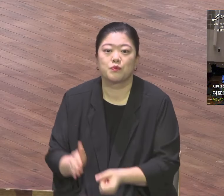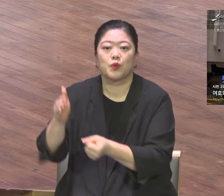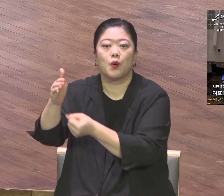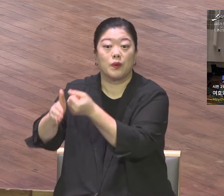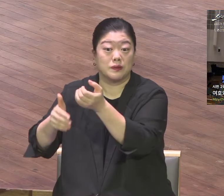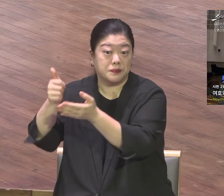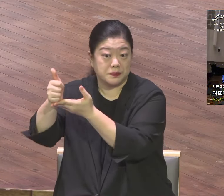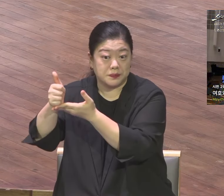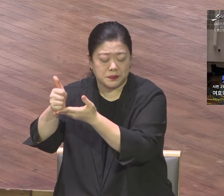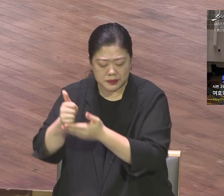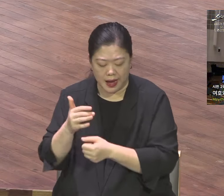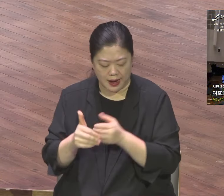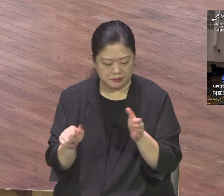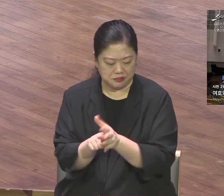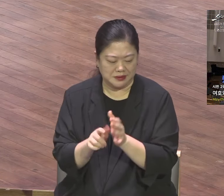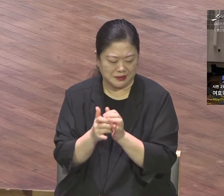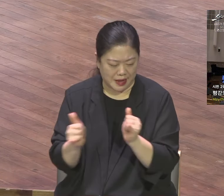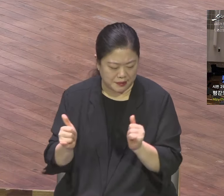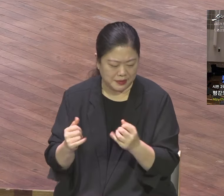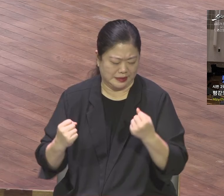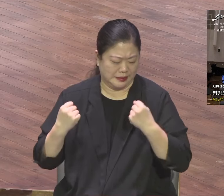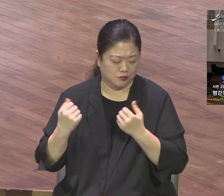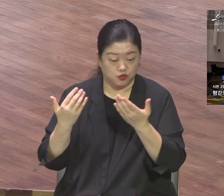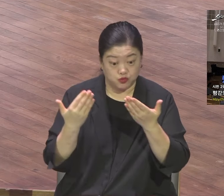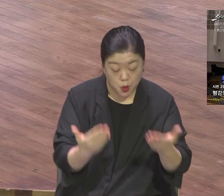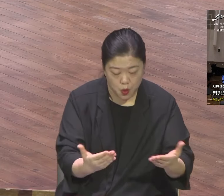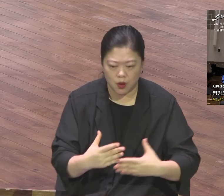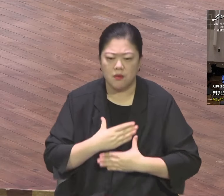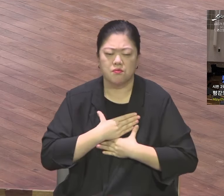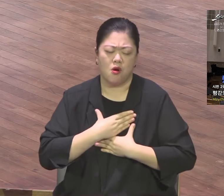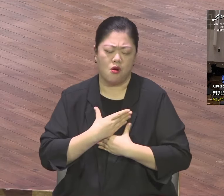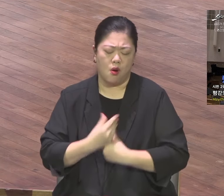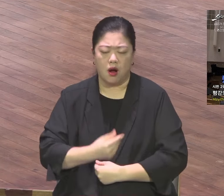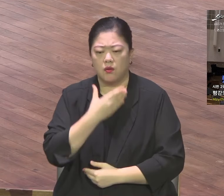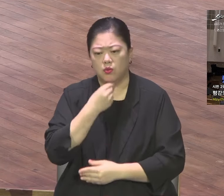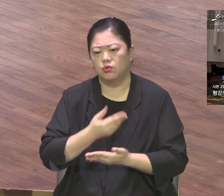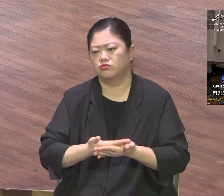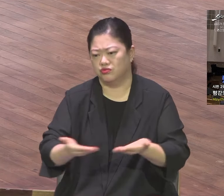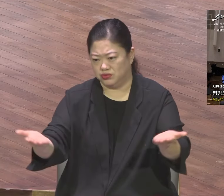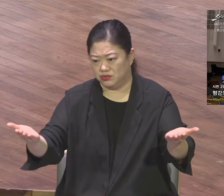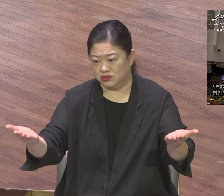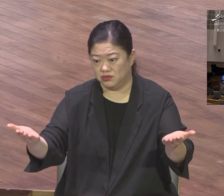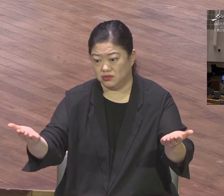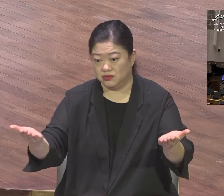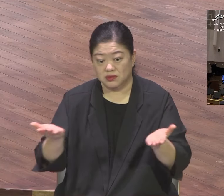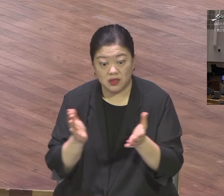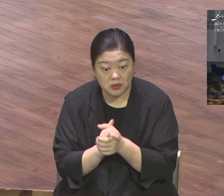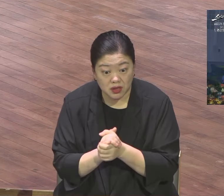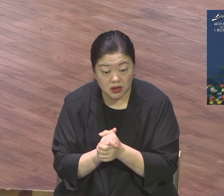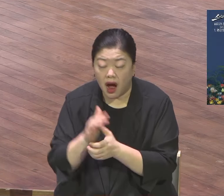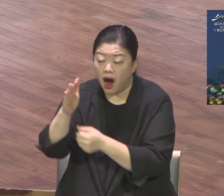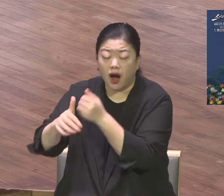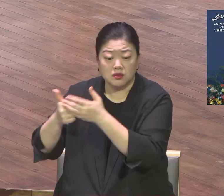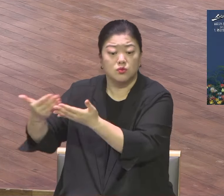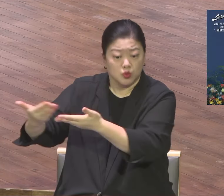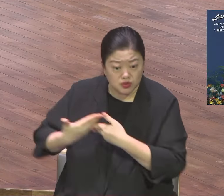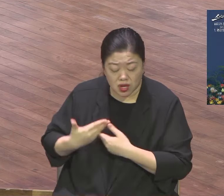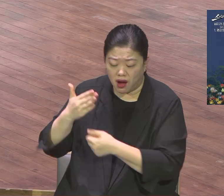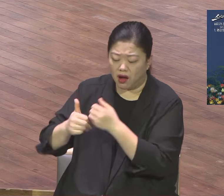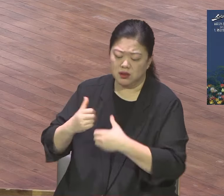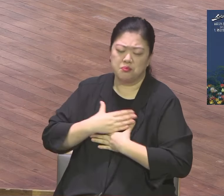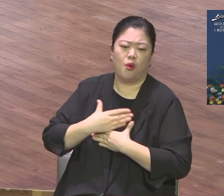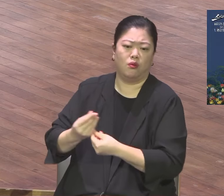주시며 여호와께서 자기 백성에게 평강의 복을 주시려다. 여호와께서 주시려다. 뭘?